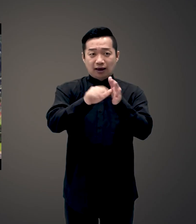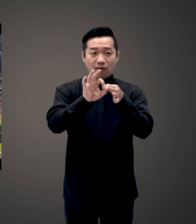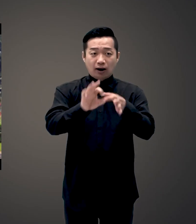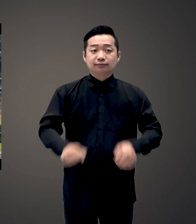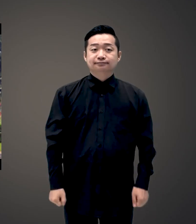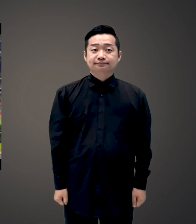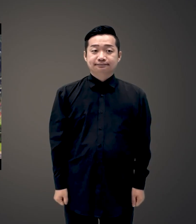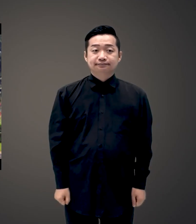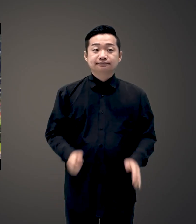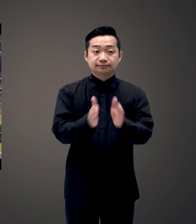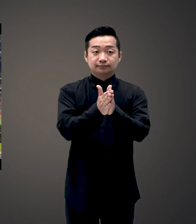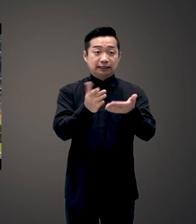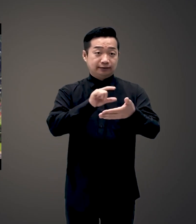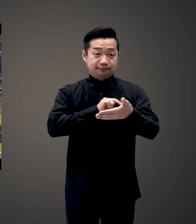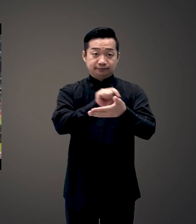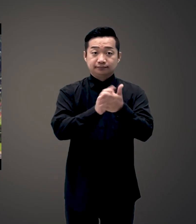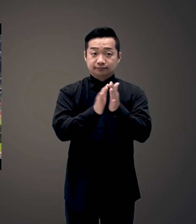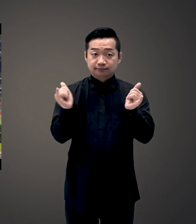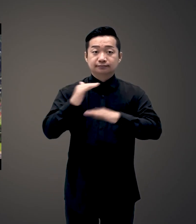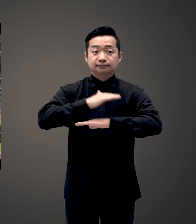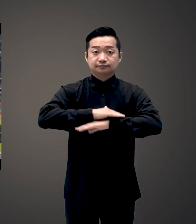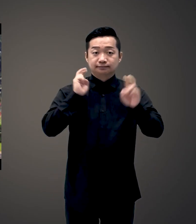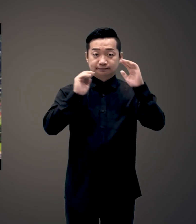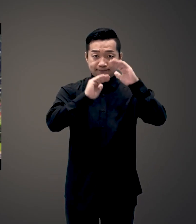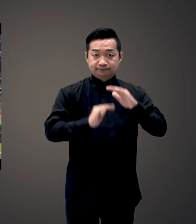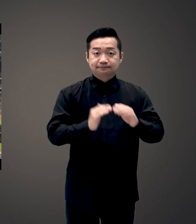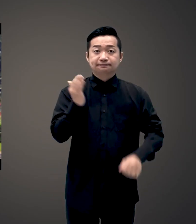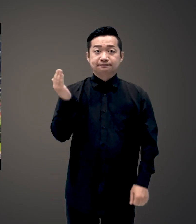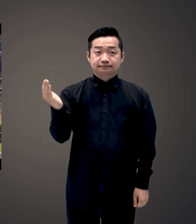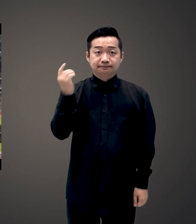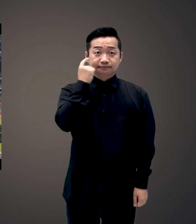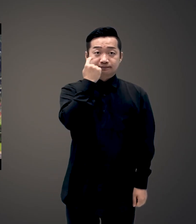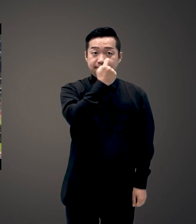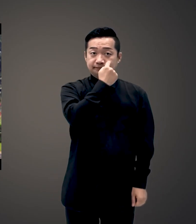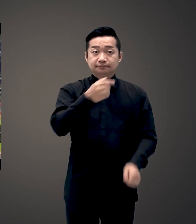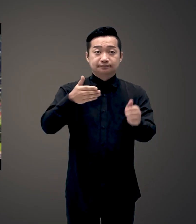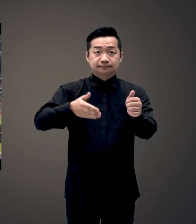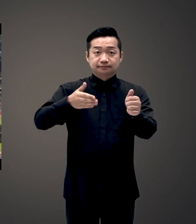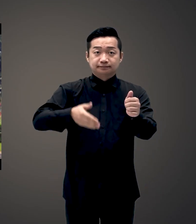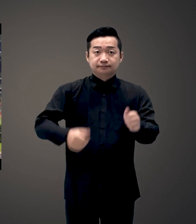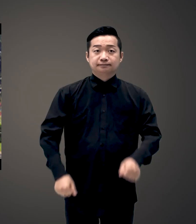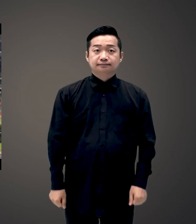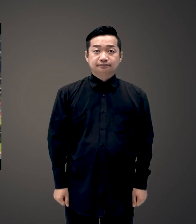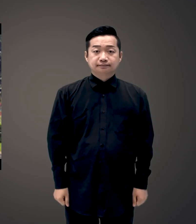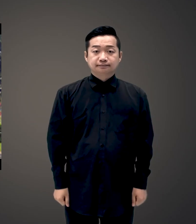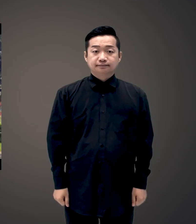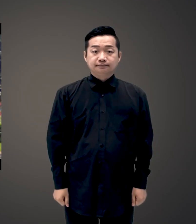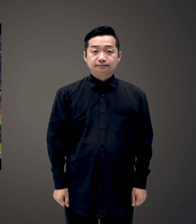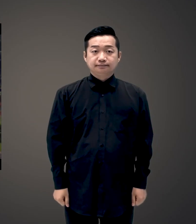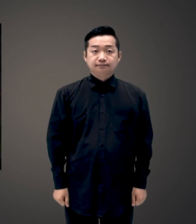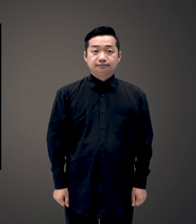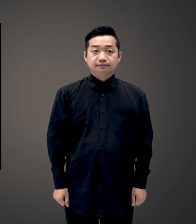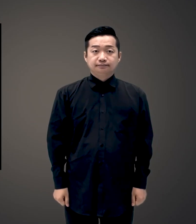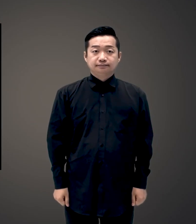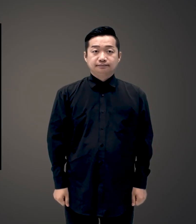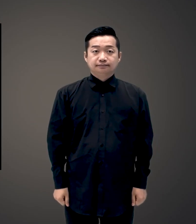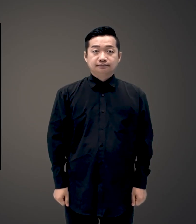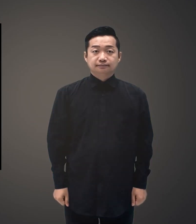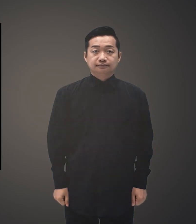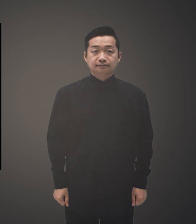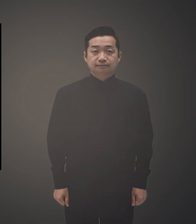이상이 판매된 이 책. 작가 알리 헤이즐우드의 장편 소설인 러브 온 더 브레인은 출간되자마자